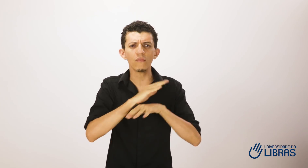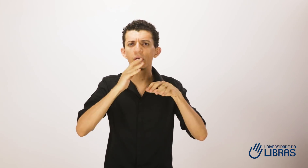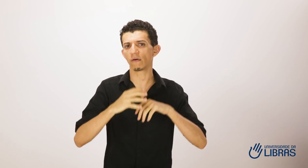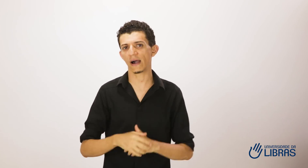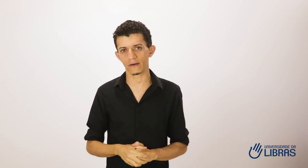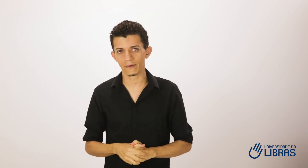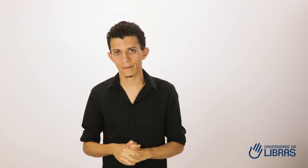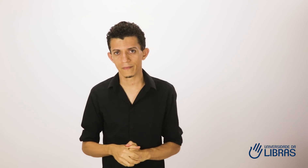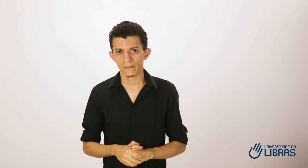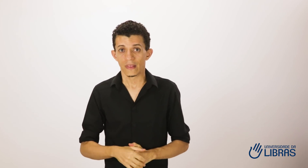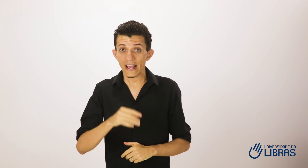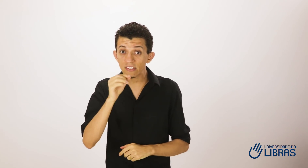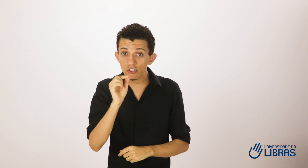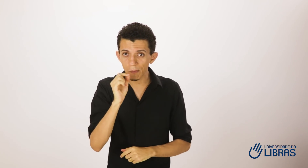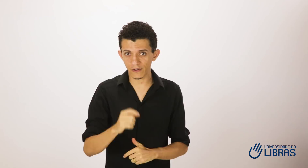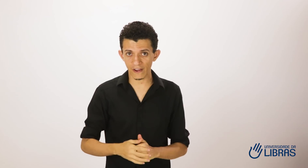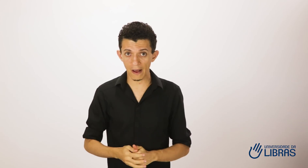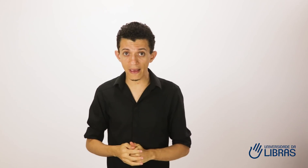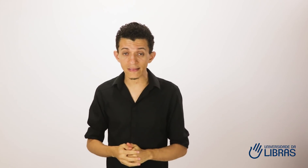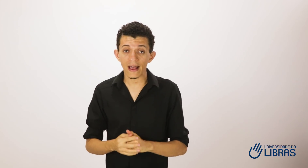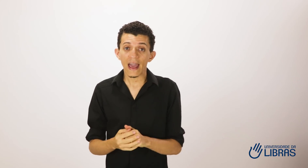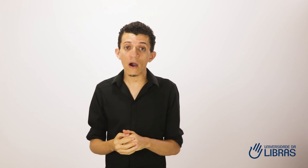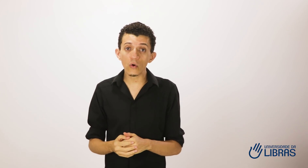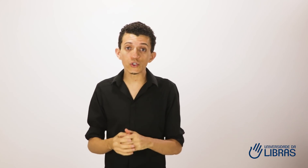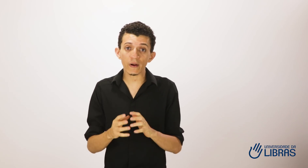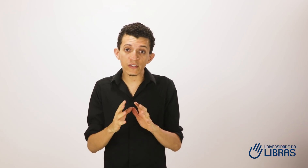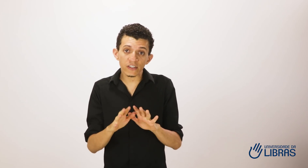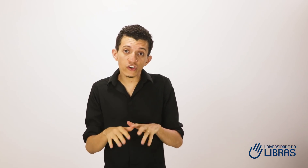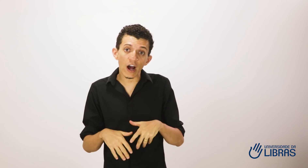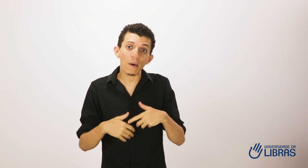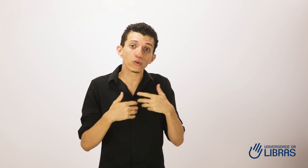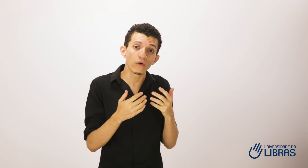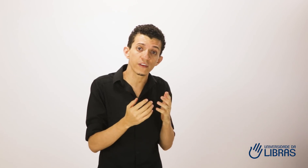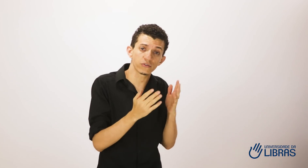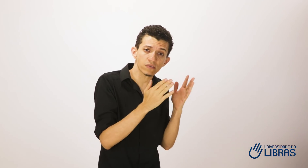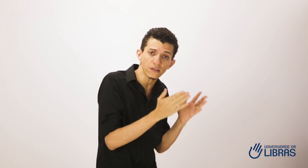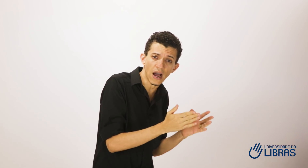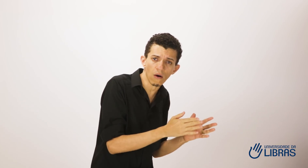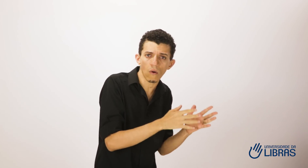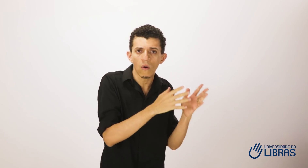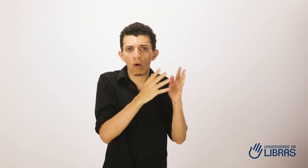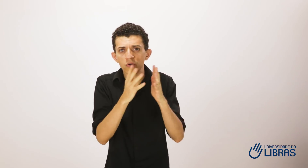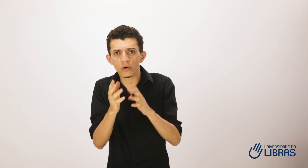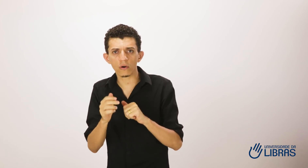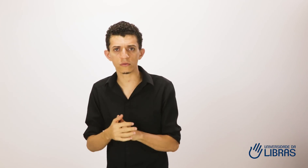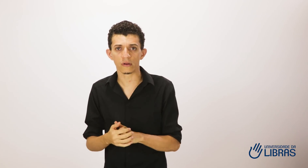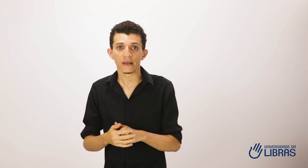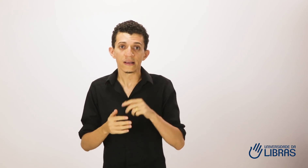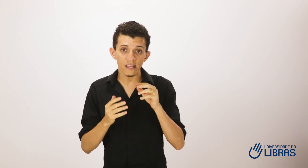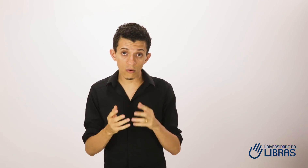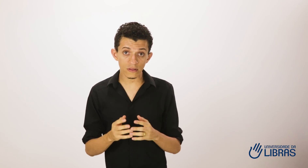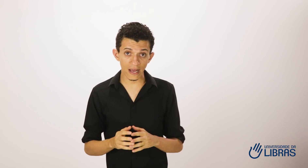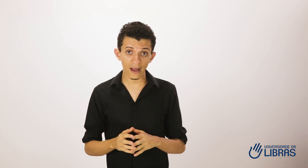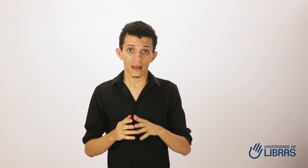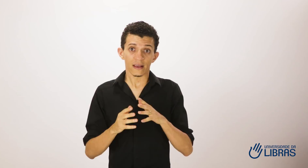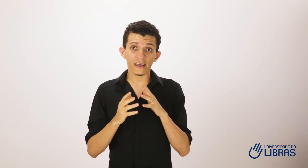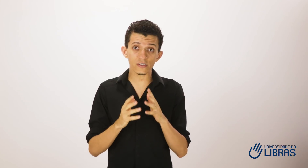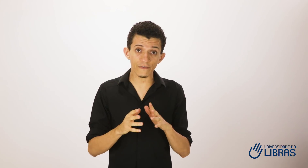Muito raro. Esse tipo de ferramenta é útil para você tirar uma dúvida de um sinal ou de outro, sem contar que isso